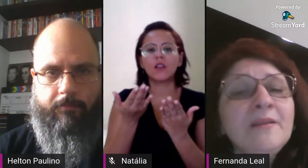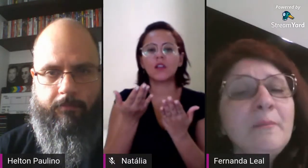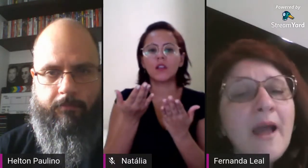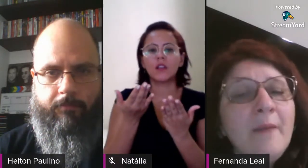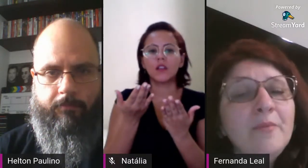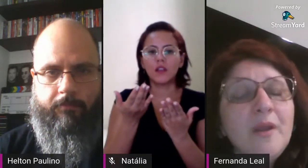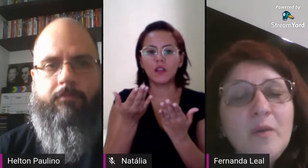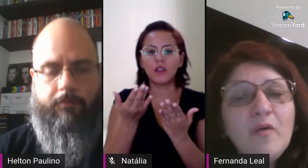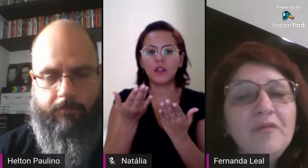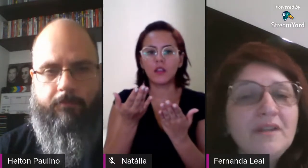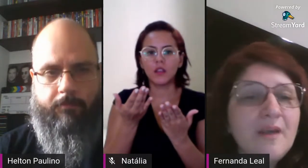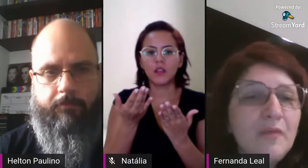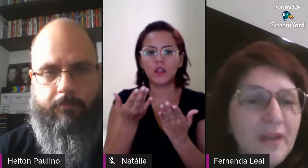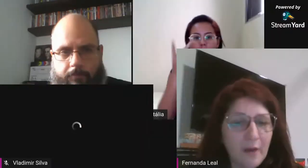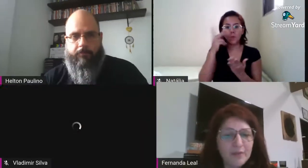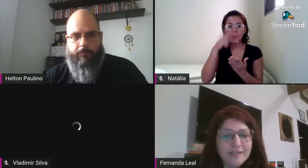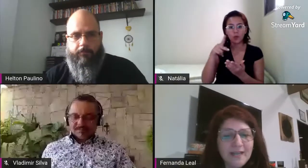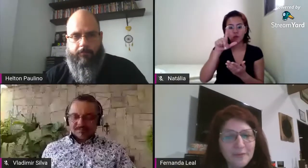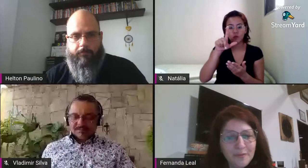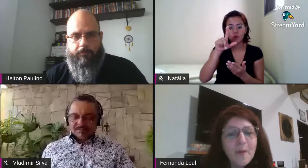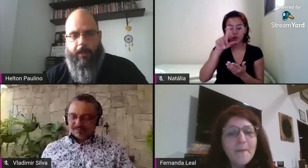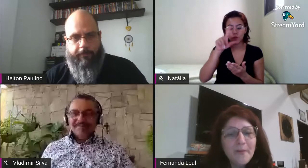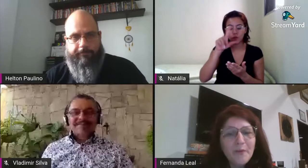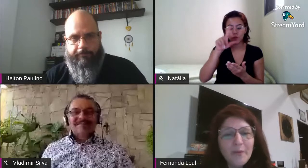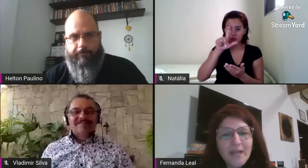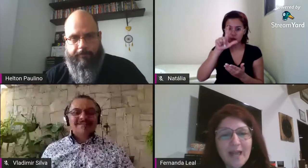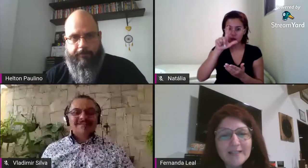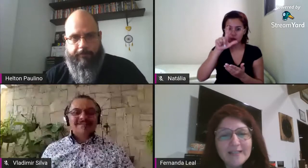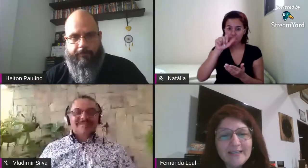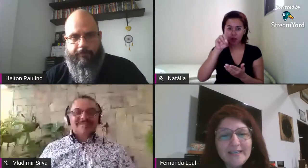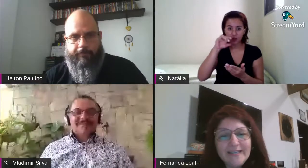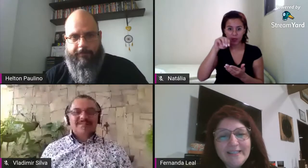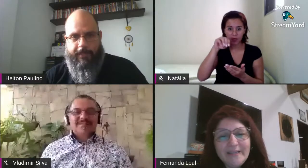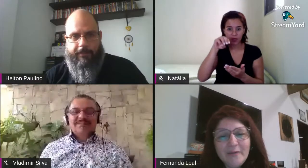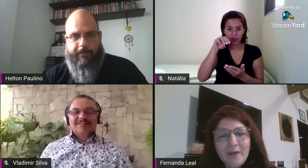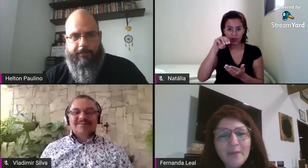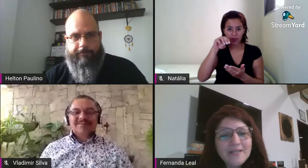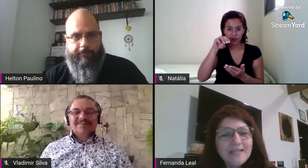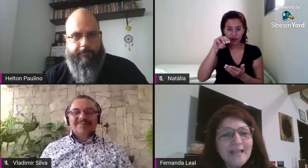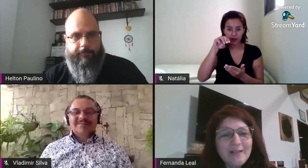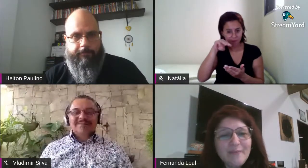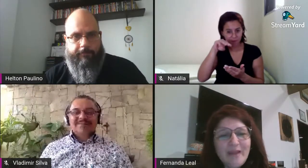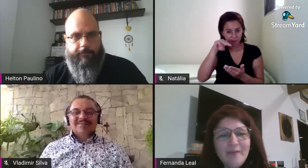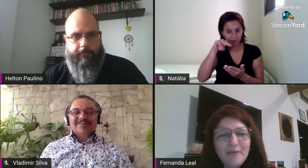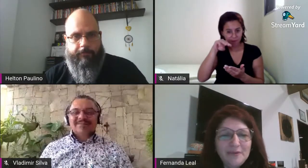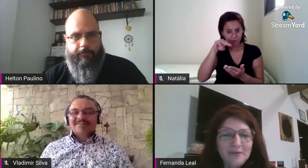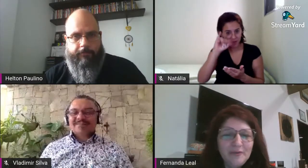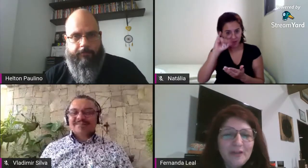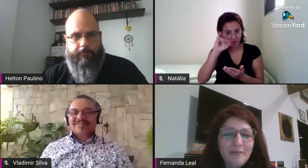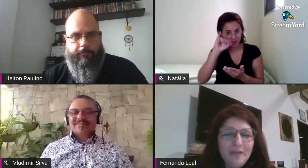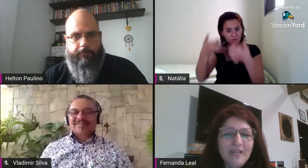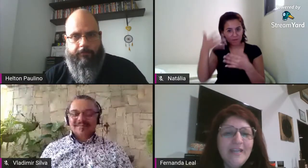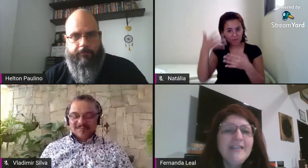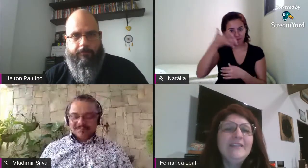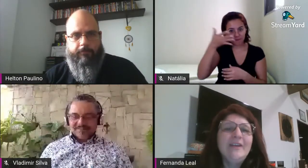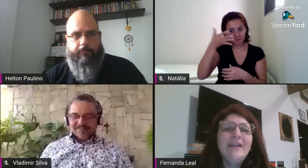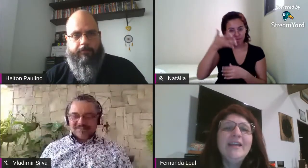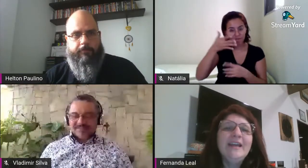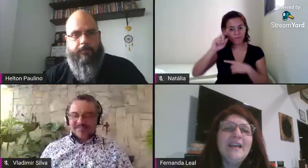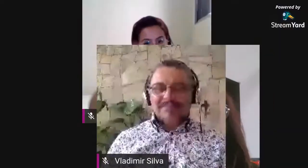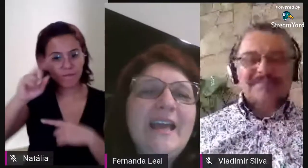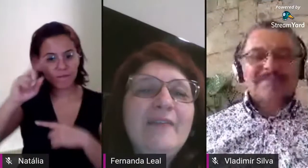um bate-papo, né, uma conversa ao final, tá certo? Muito obrigada. Então, quero apresentar também o professor Vladimir,